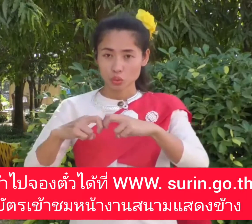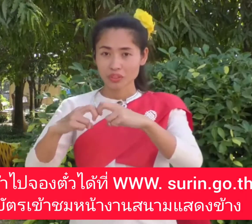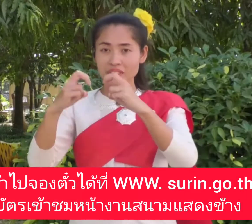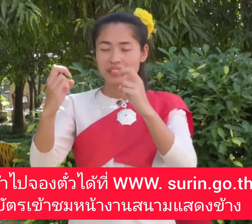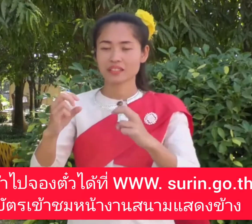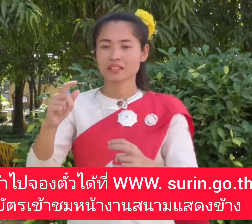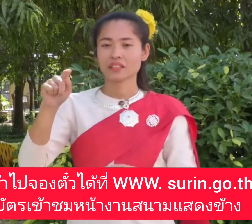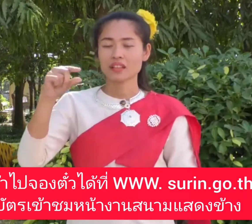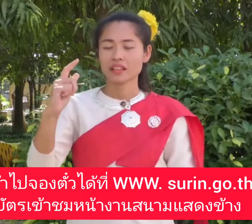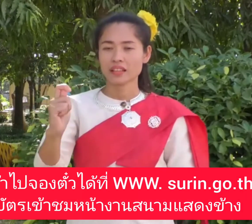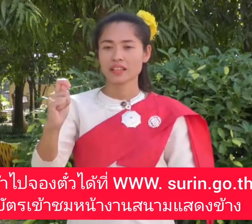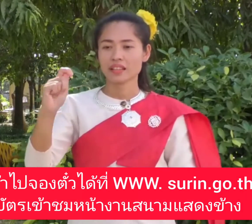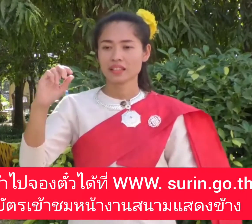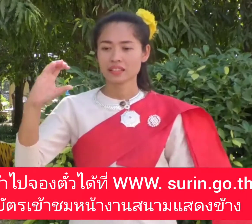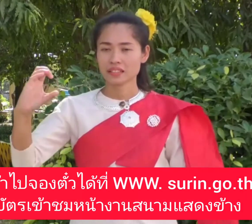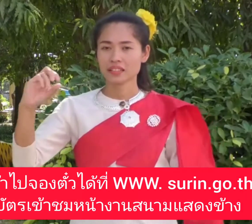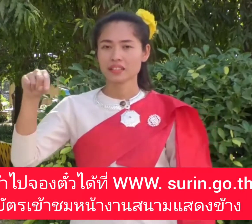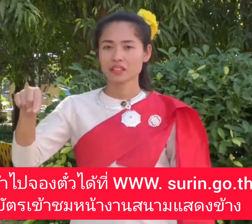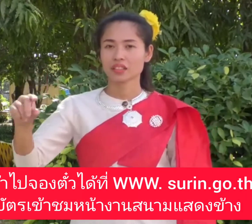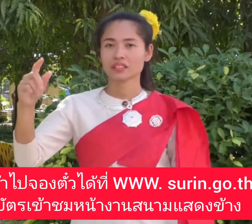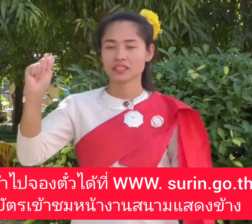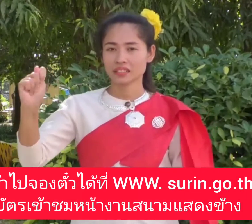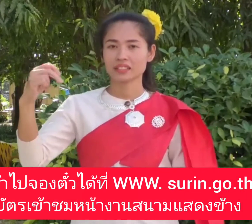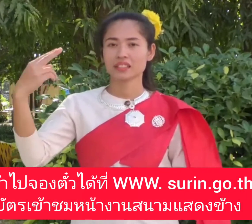www.surin.go.th หรือซื้อตั๋วหน้างาน